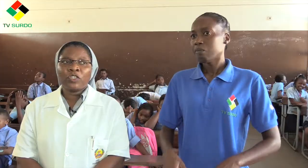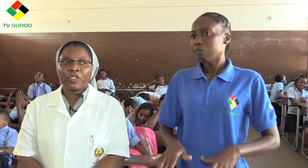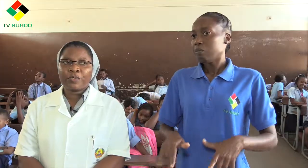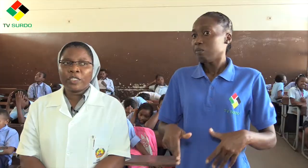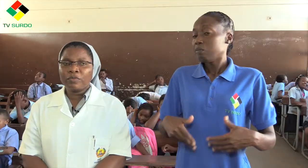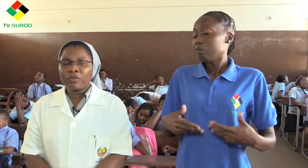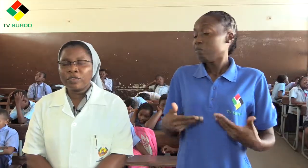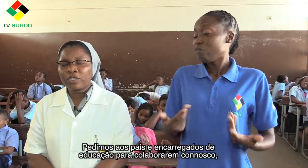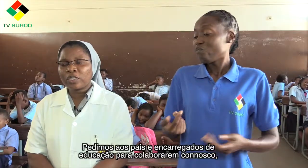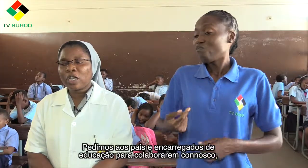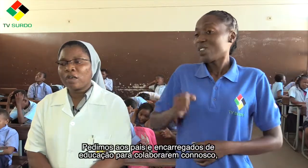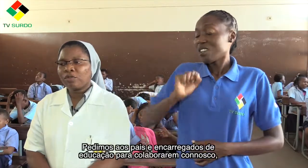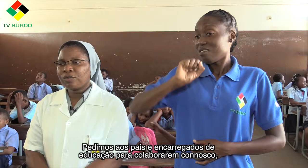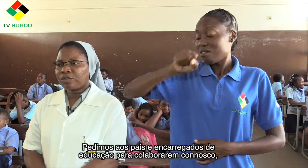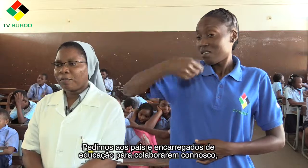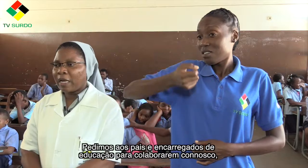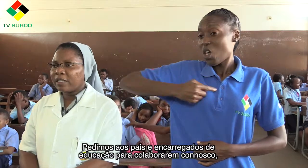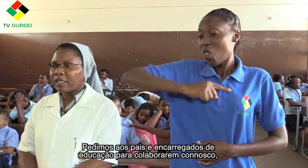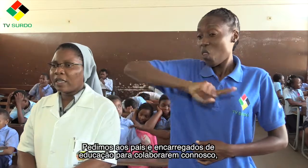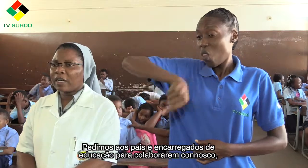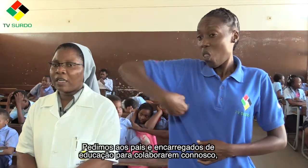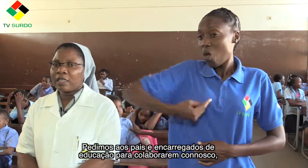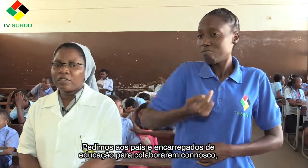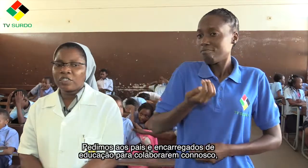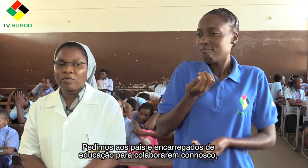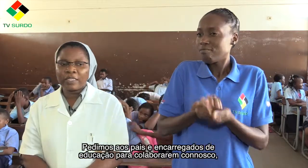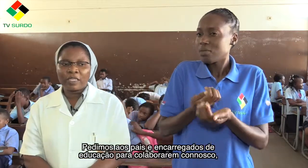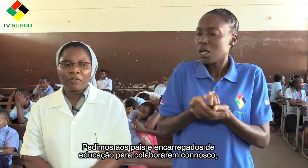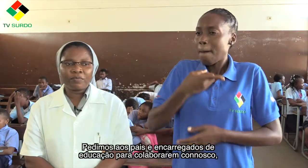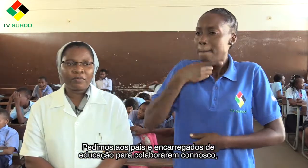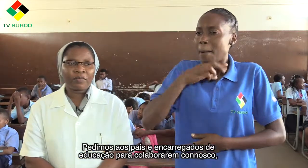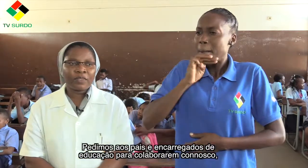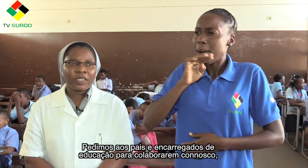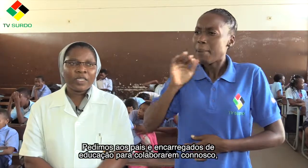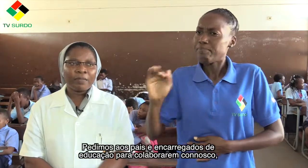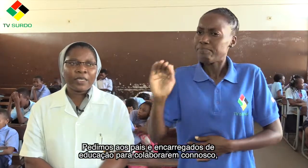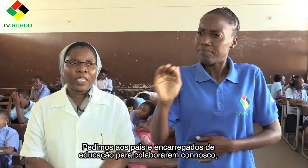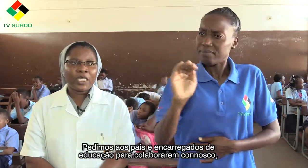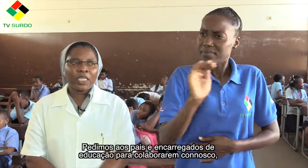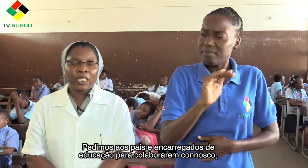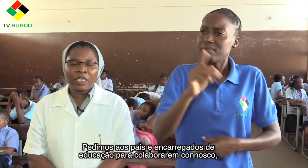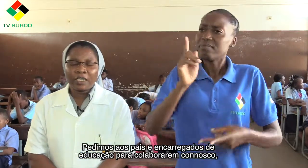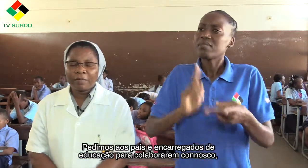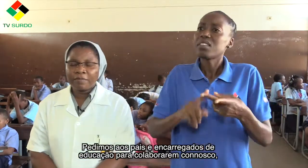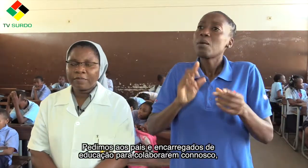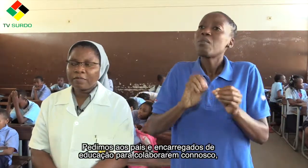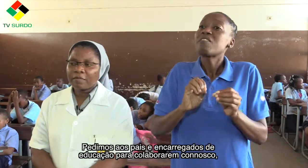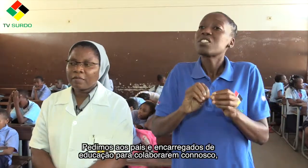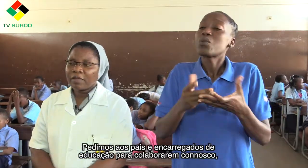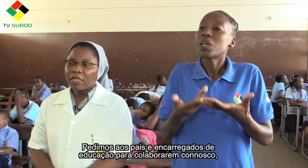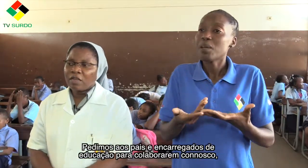Nós pedimos aos pais encarregados de educação para que